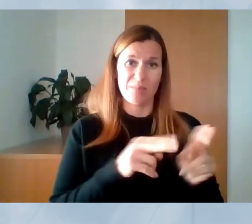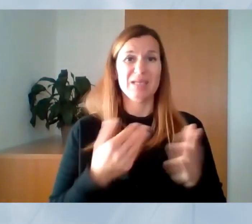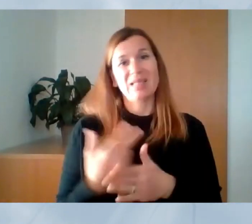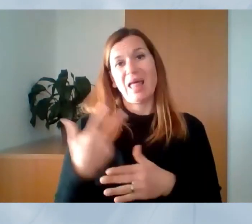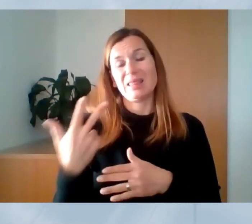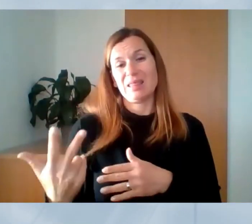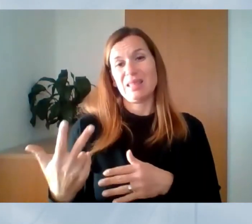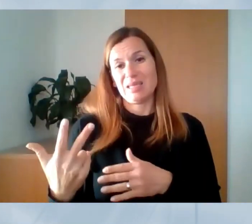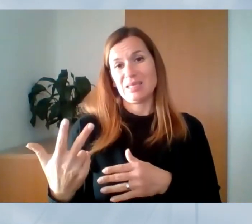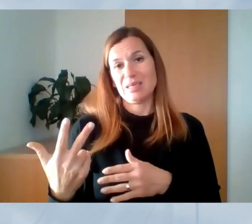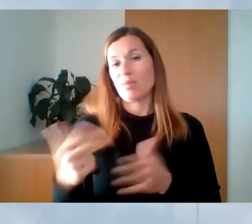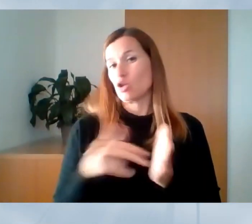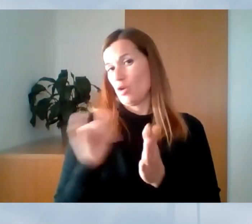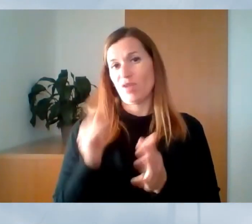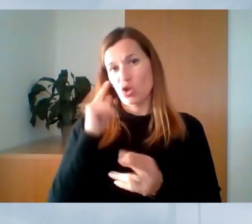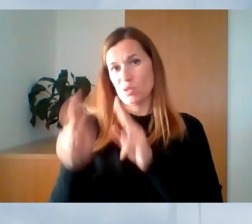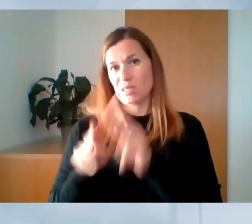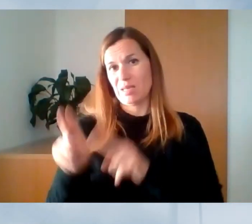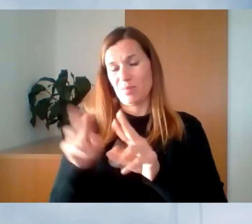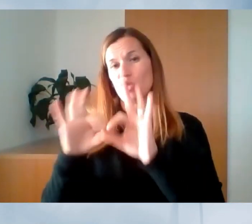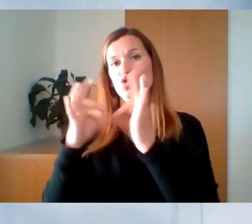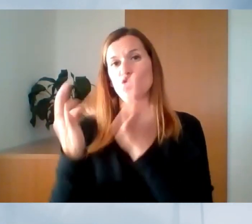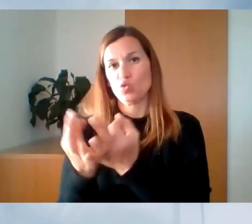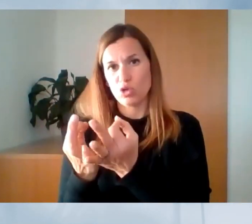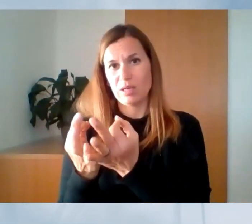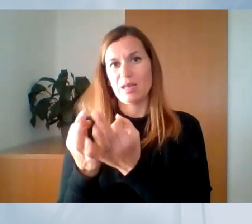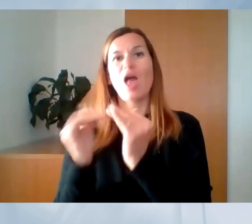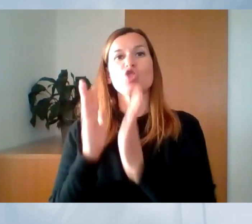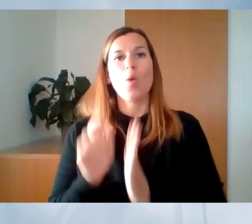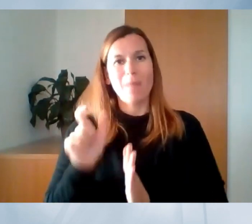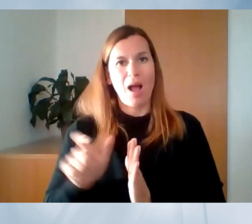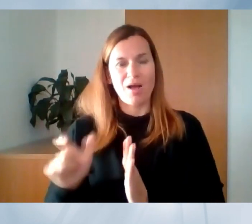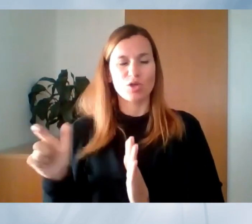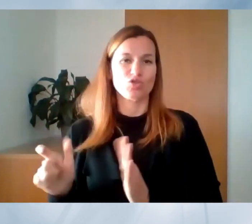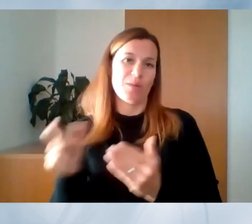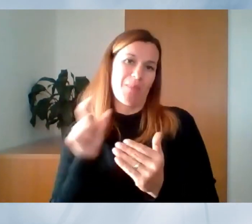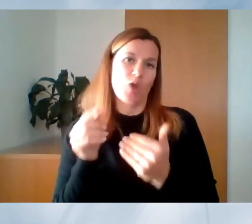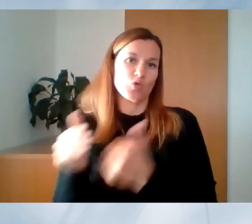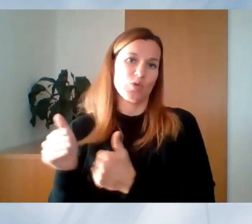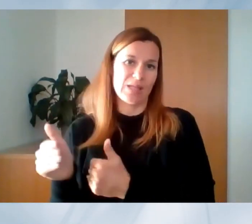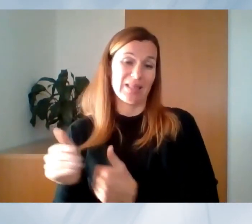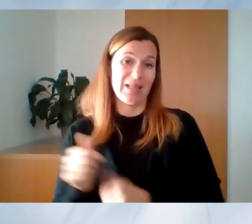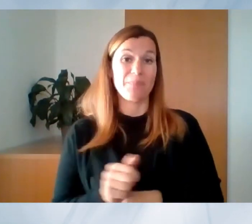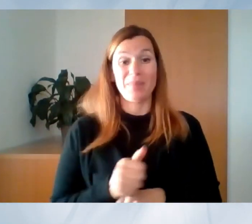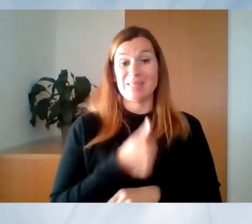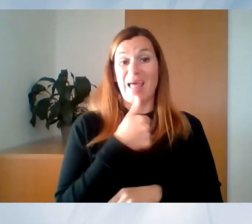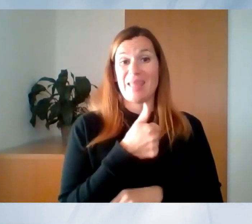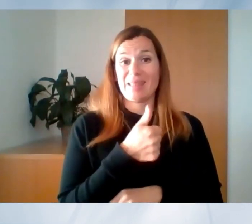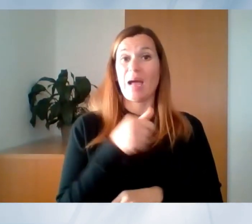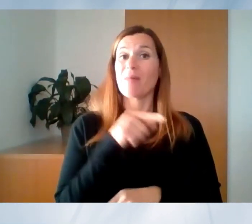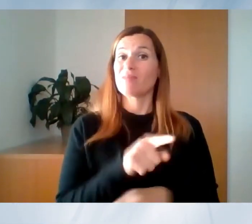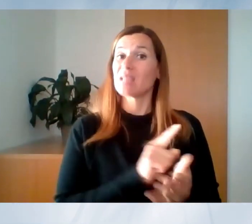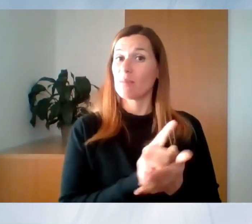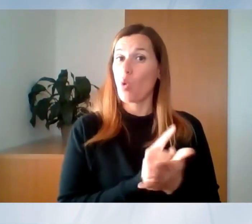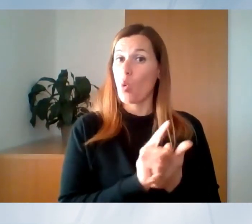še vedno v celi Evropi in v Sloveniji skrbi družina, domači, pa malo sosedje. Za enega